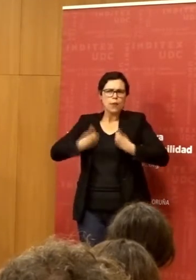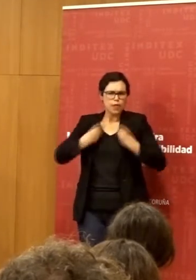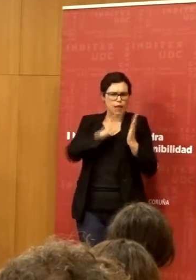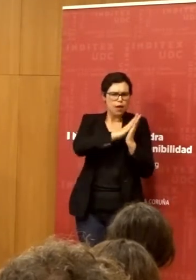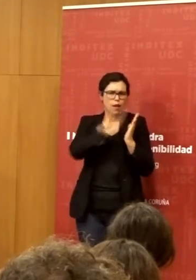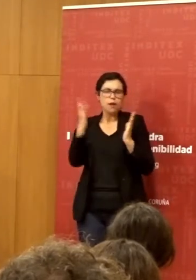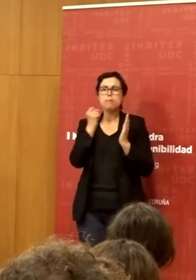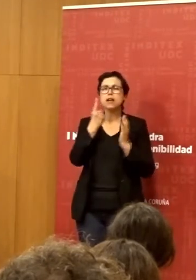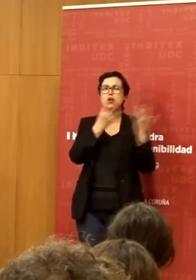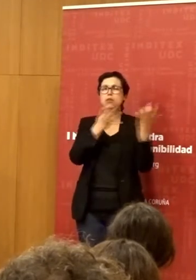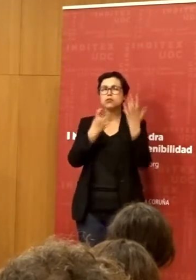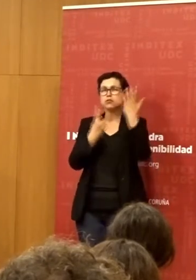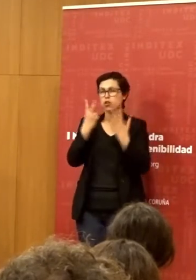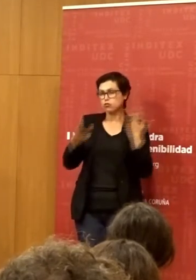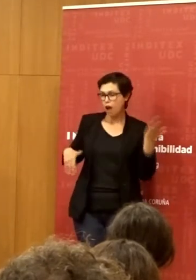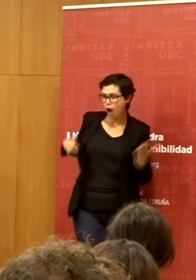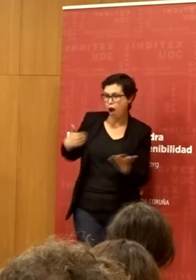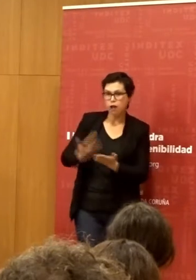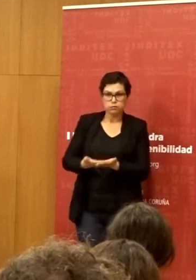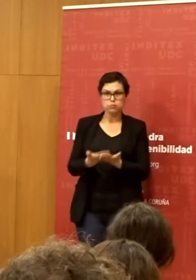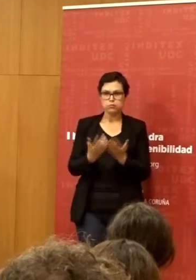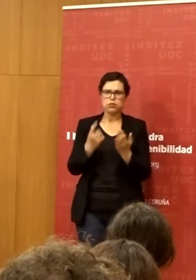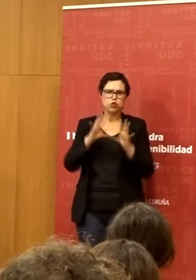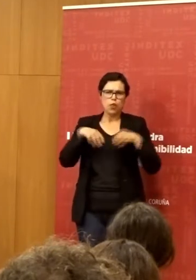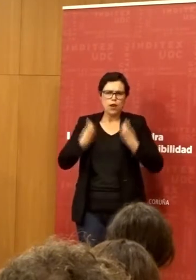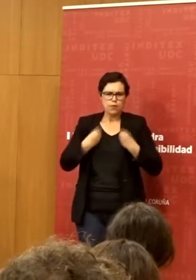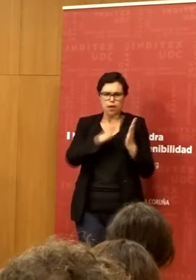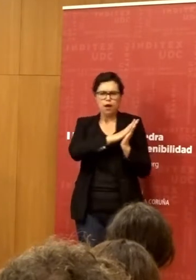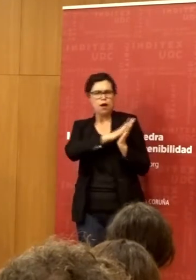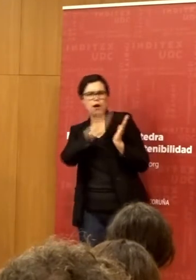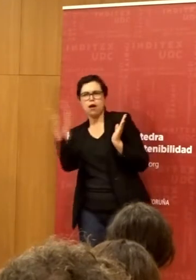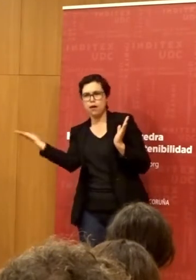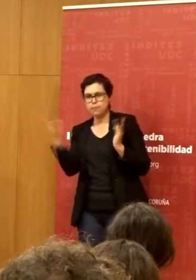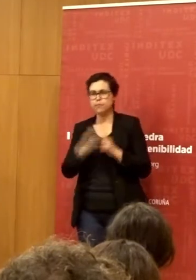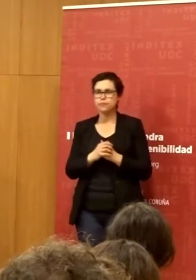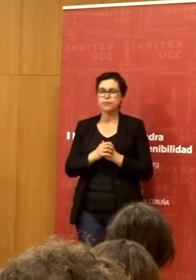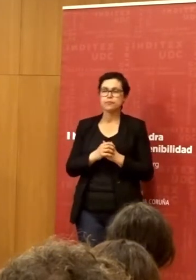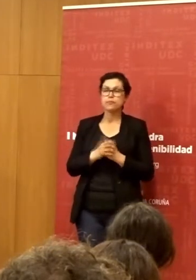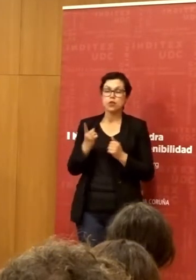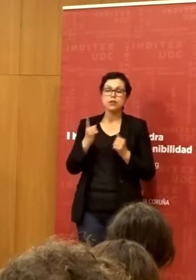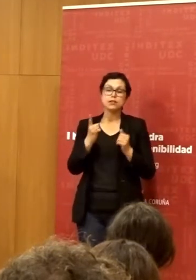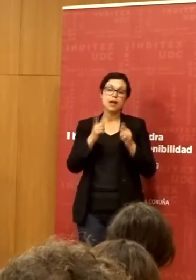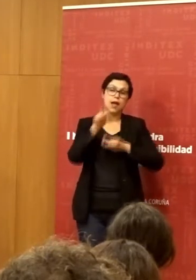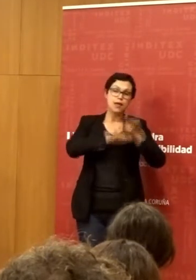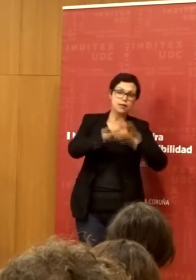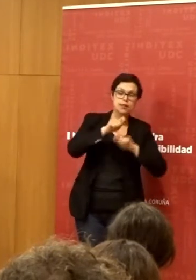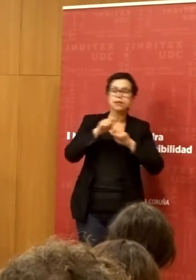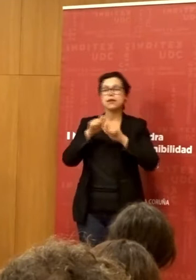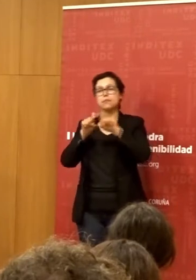comenzó en 1962. Pues bien, estas dos entidades tienen una relación muy estrecha desde el año